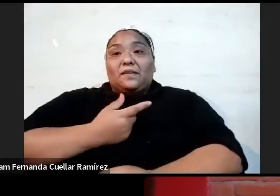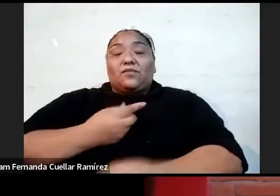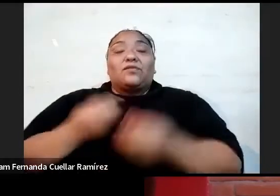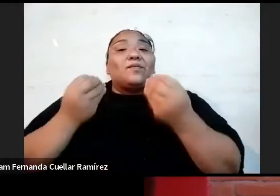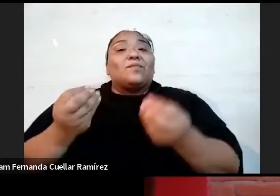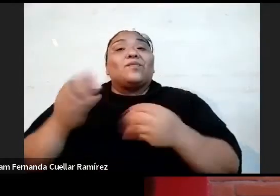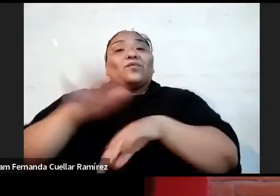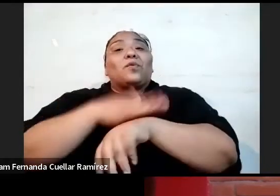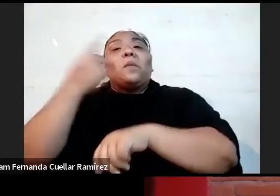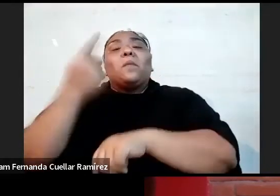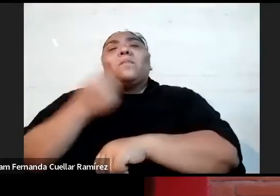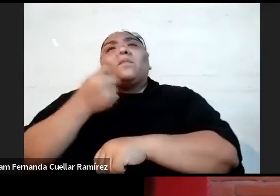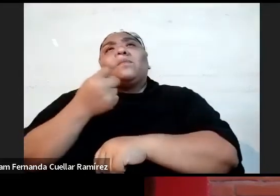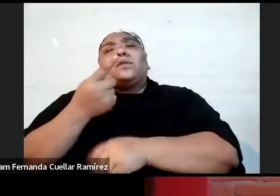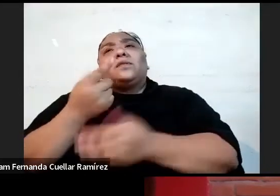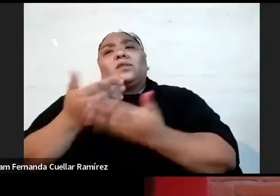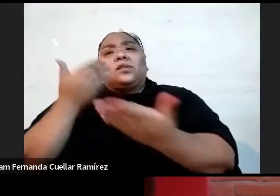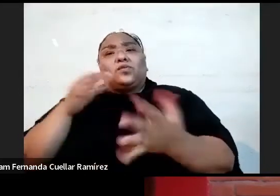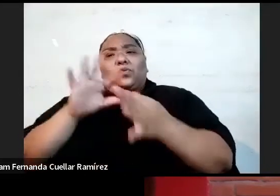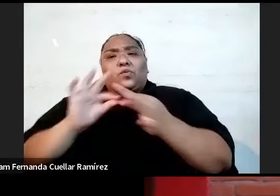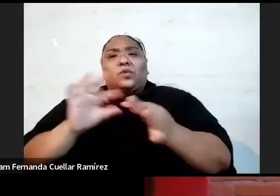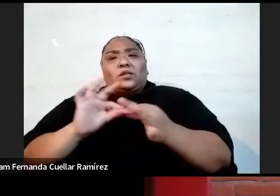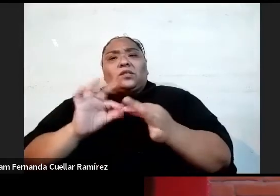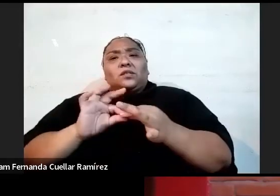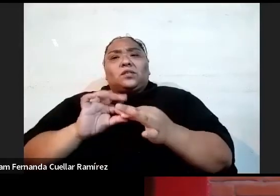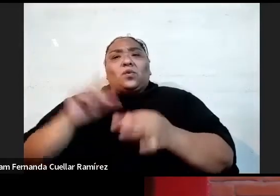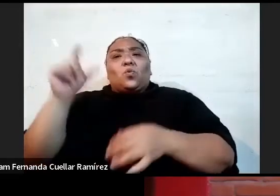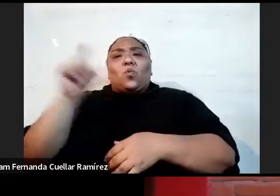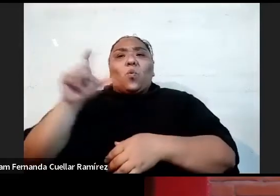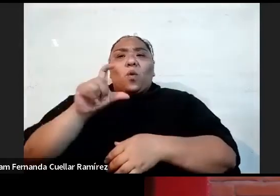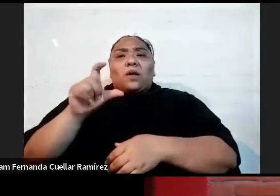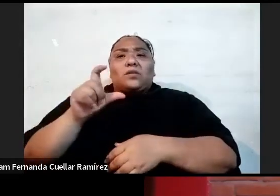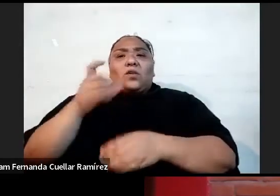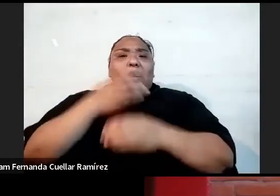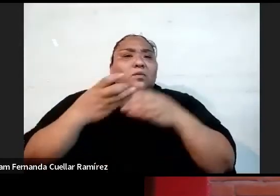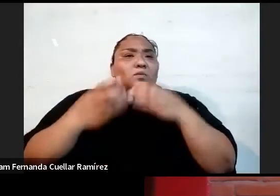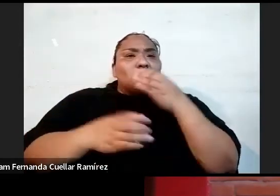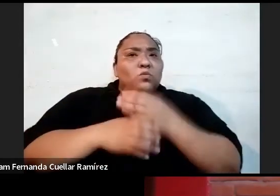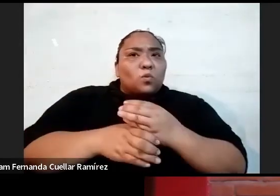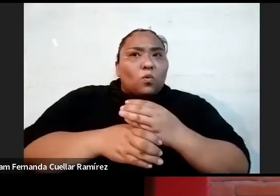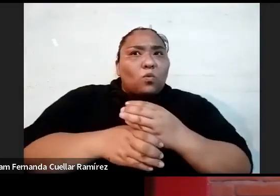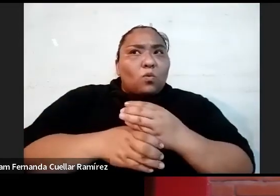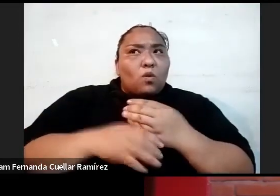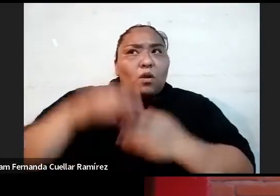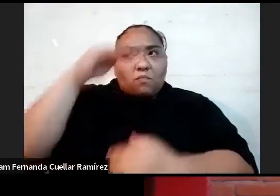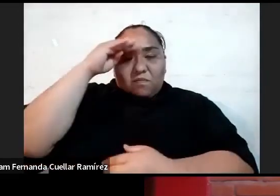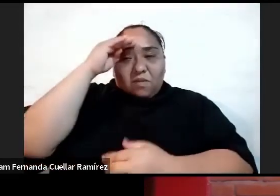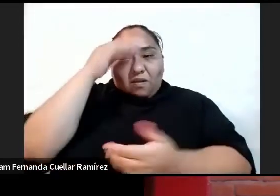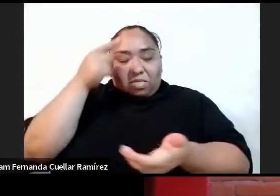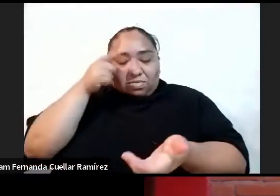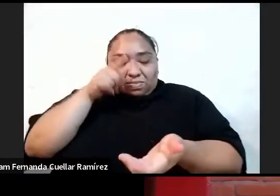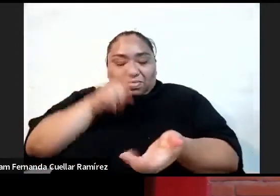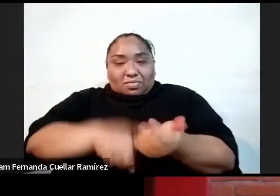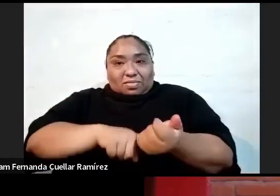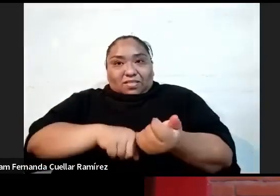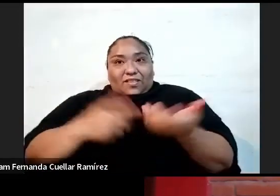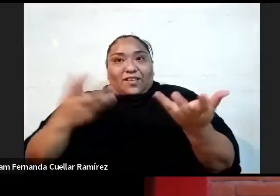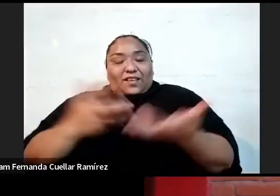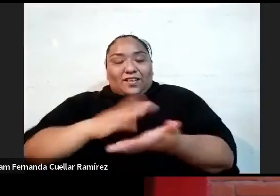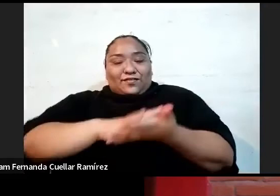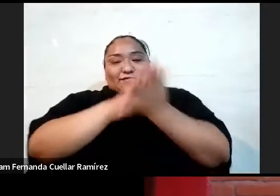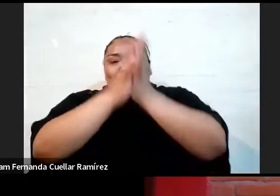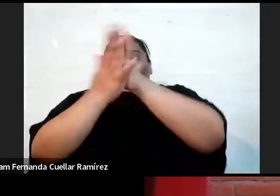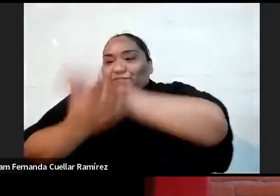cuando dices que esto, cuando las cosas o lo que uno piensa se hace real, ¿no? Se hace visible,